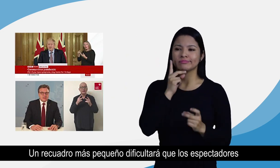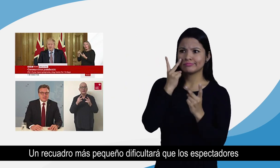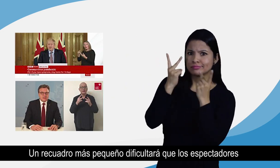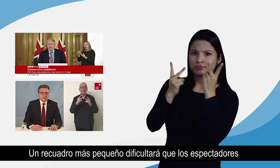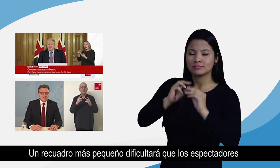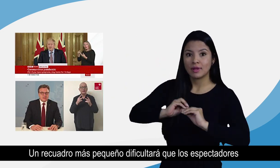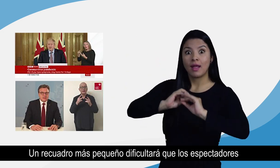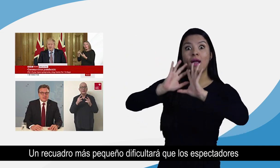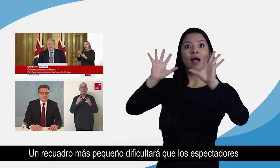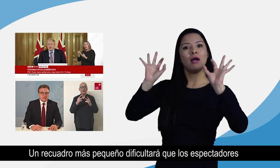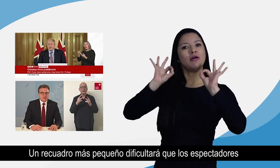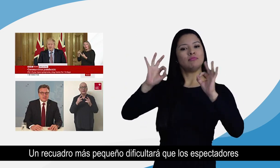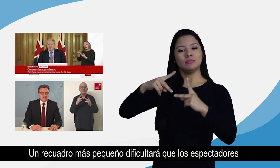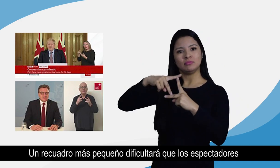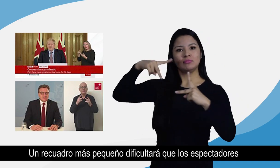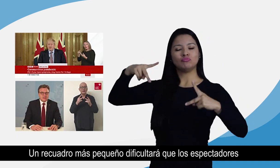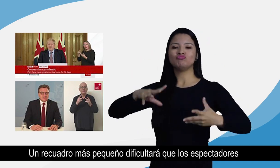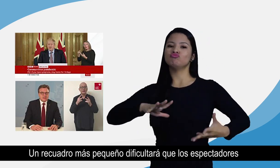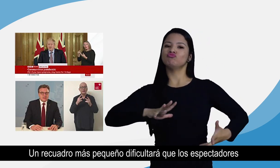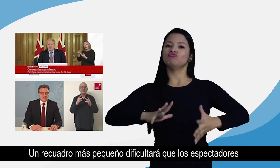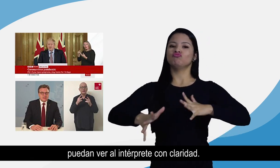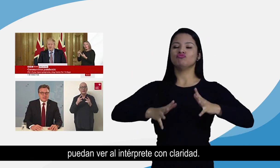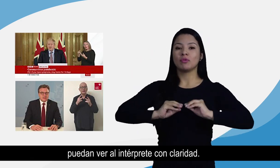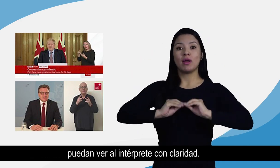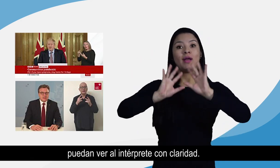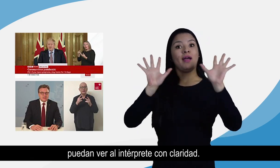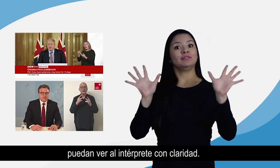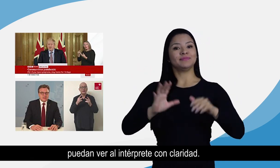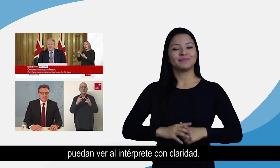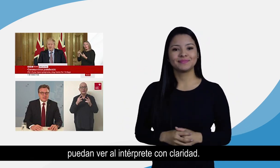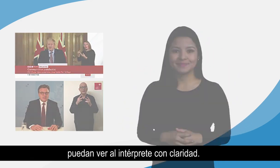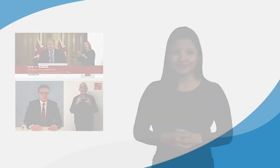Un recuadro más pequeño dificultará que los espectadores puedan ver al intérprete con claridad.